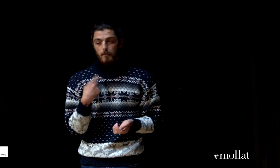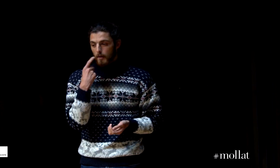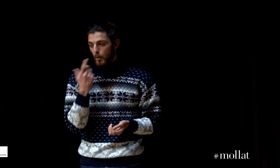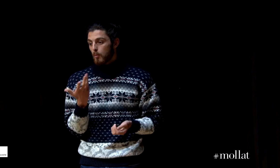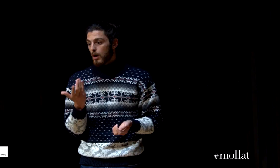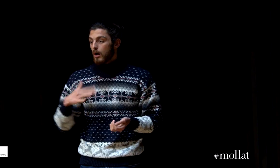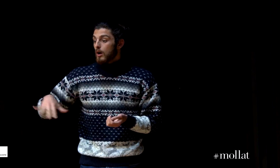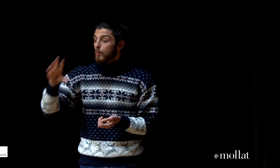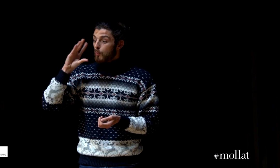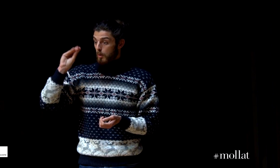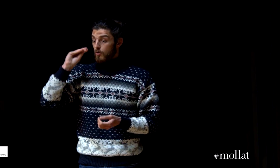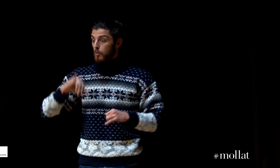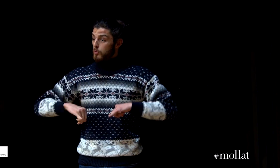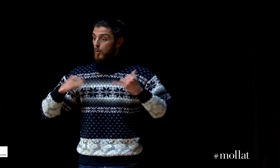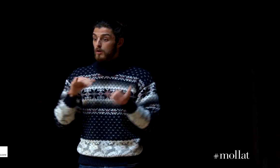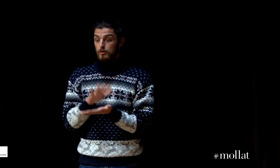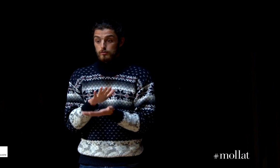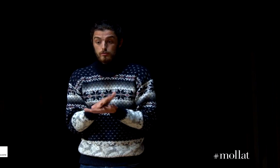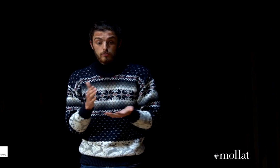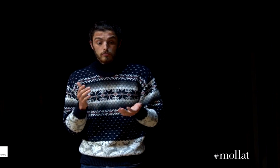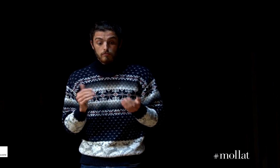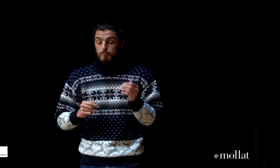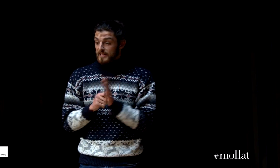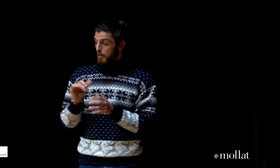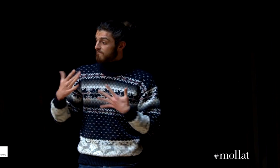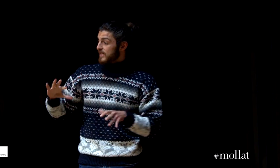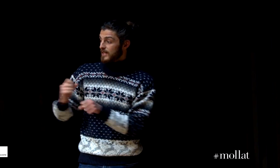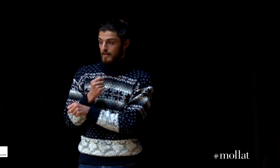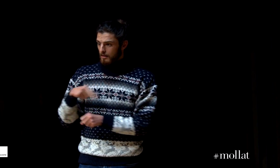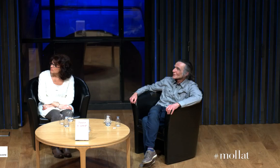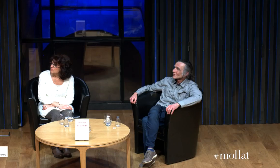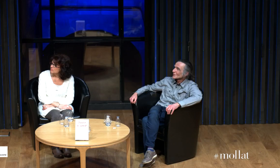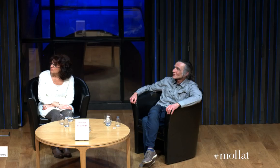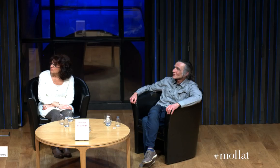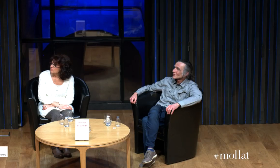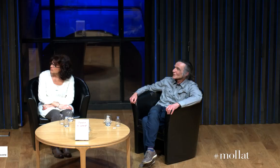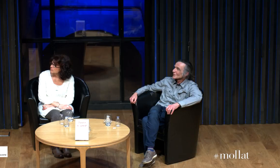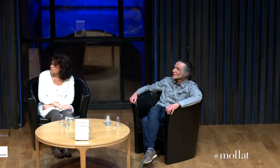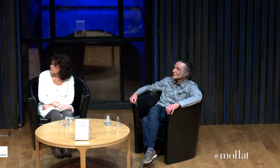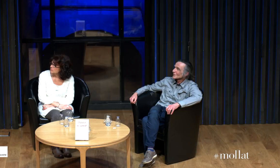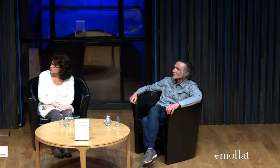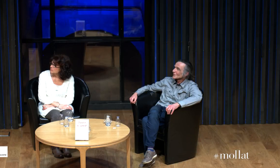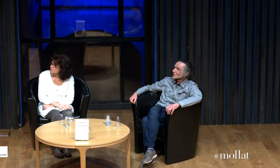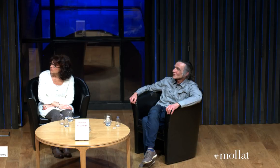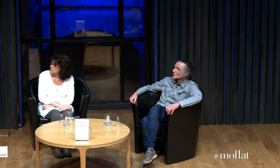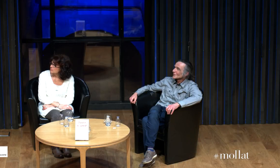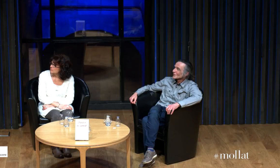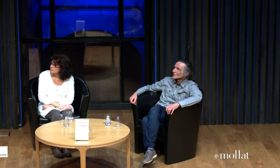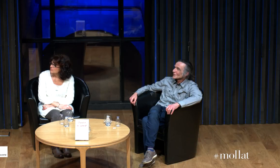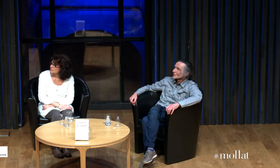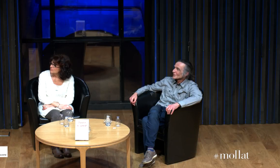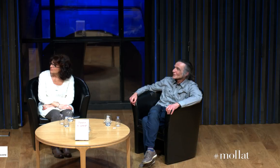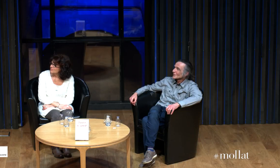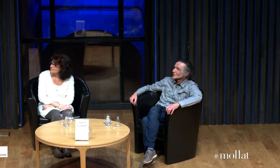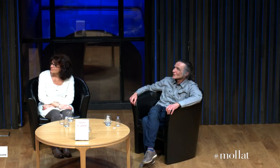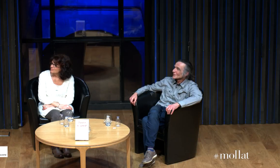sujet, peut-être intervenir auprès des écoles d'ORL ou voilà, peut-être du coup au courant là. Dans leur internat, leur expliquer un petit peu ce que c'est la